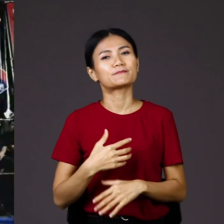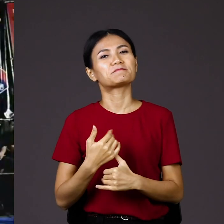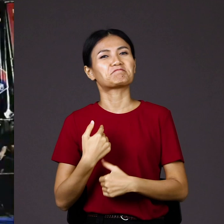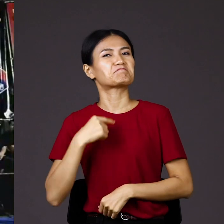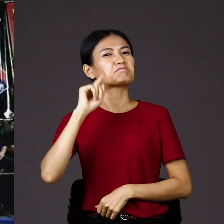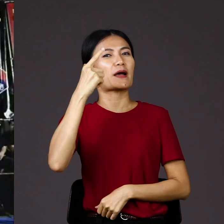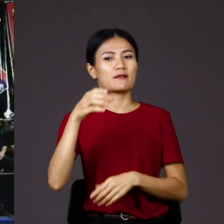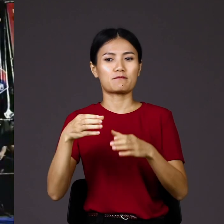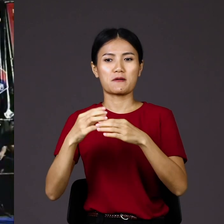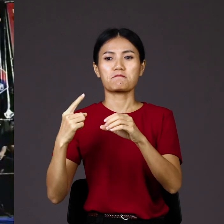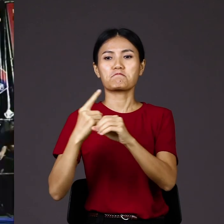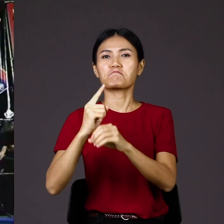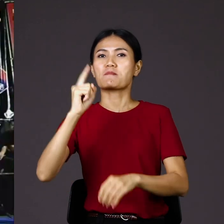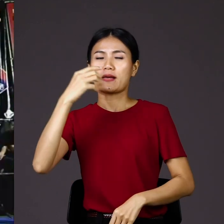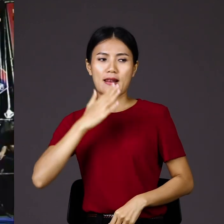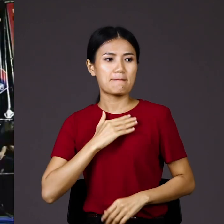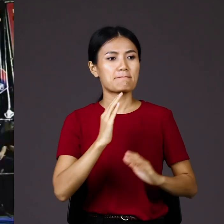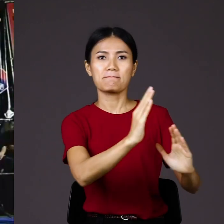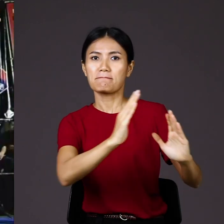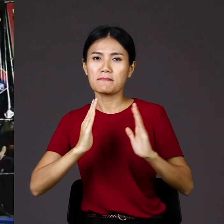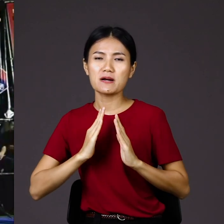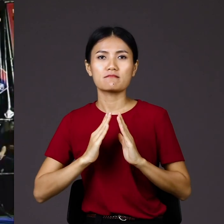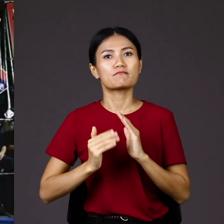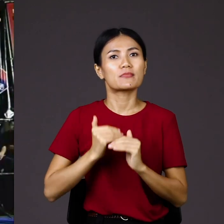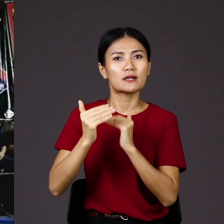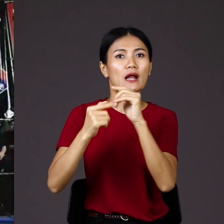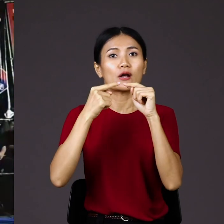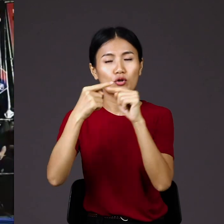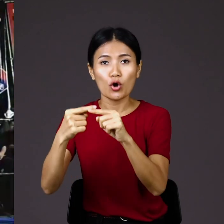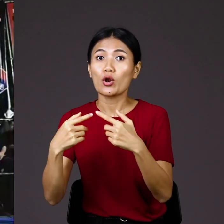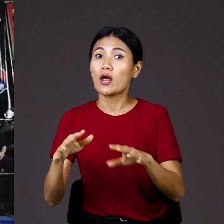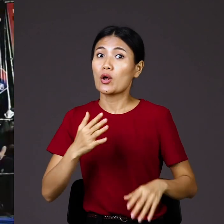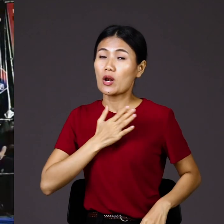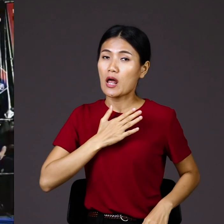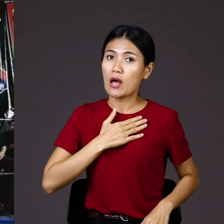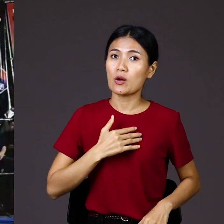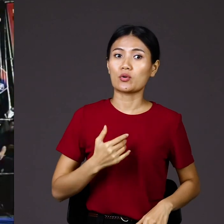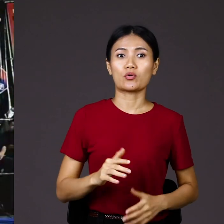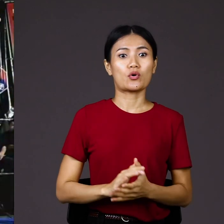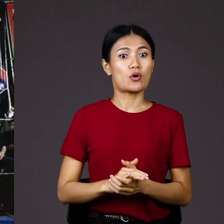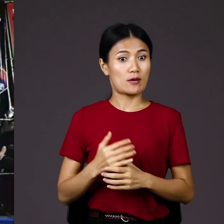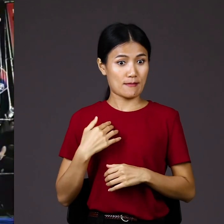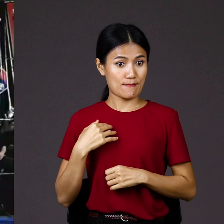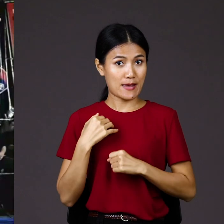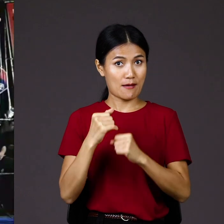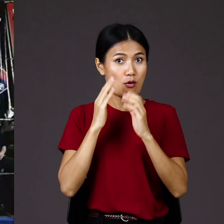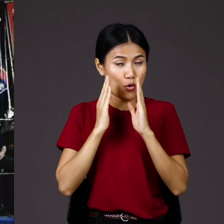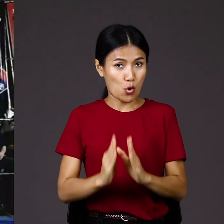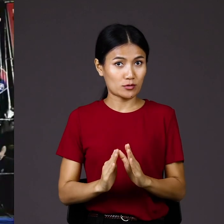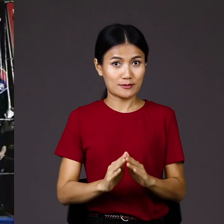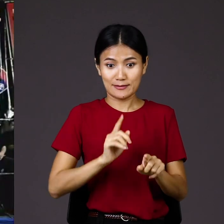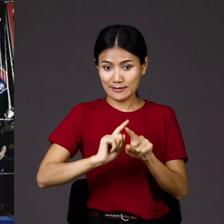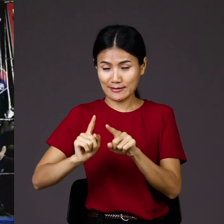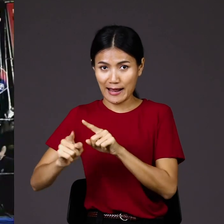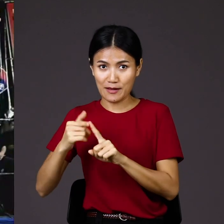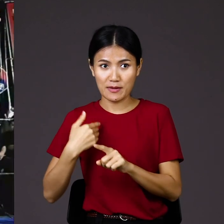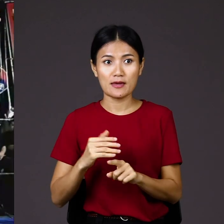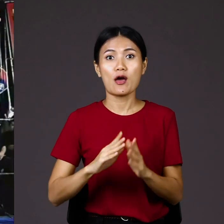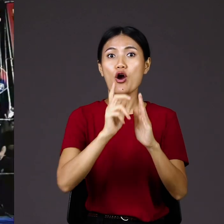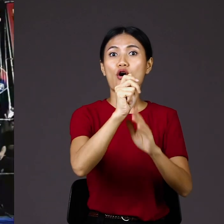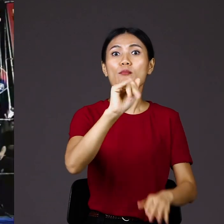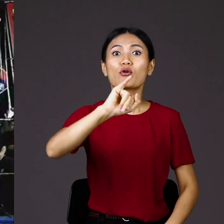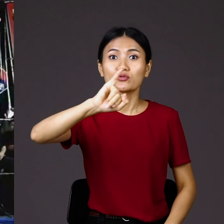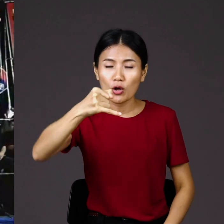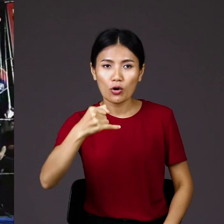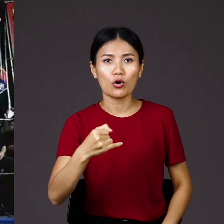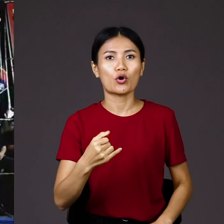านั่นก็คือการผลักดันเรื่องการกระจายอำนาจและส่งผู้สมัครรับเลือกตั้งลงชิงชัยในทุกระดับใน